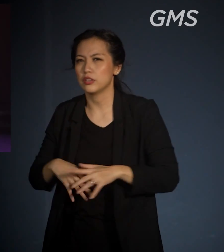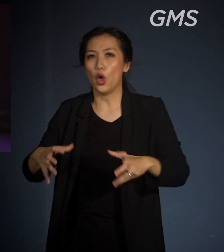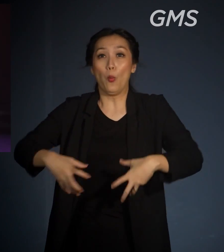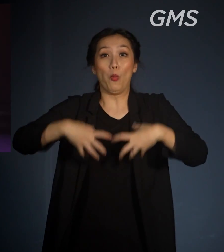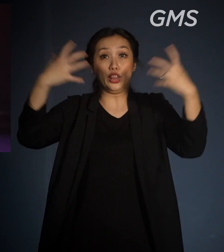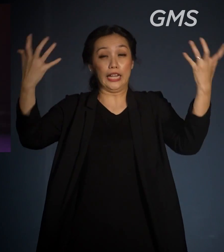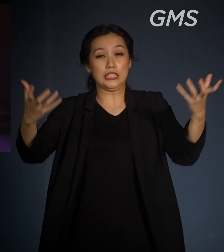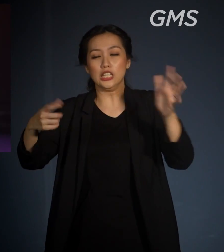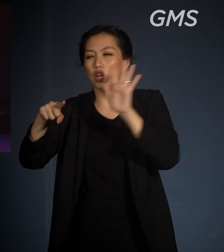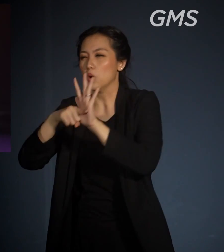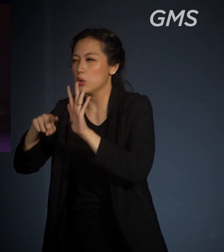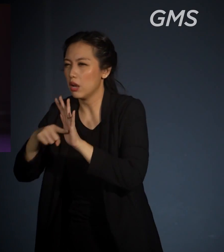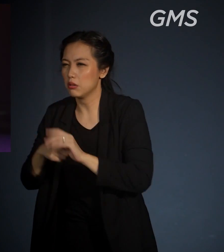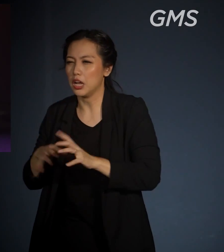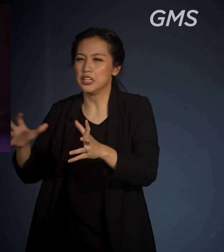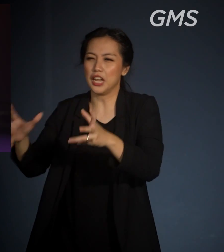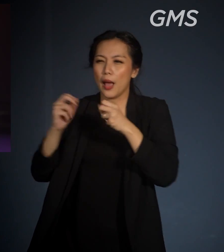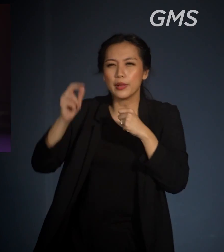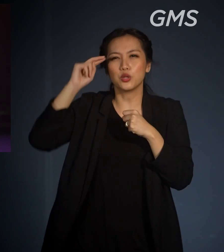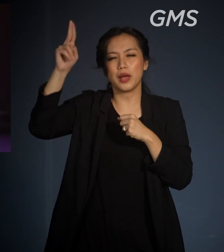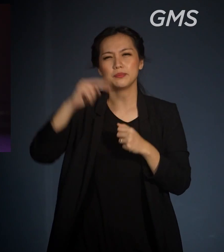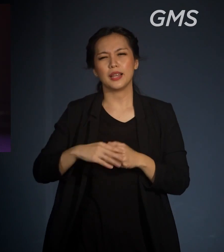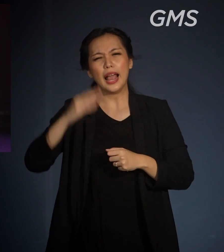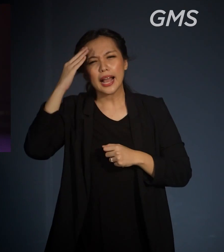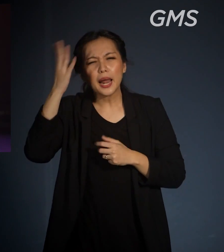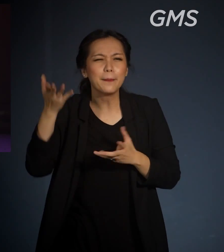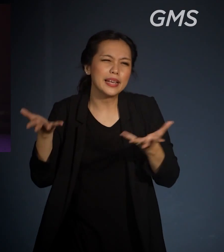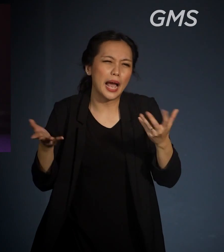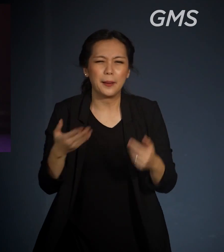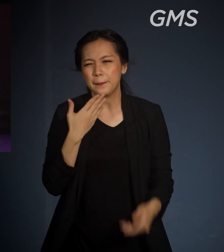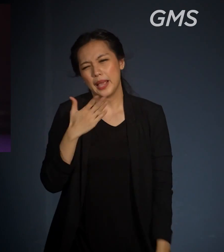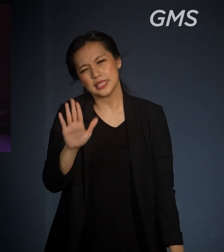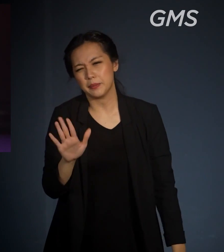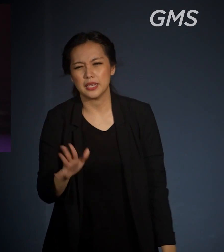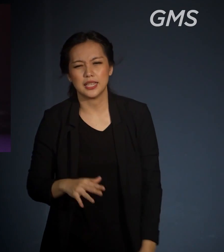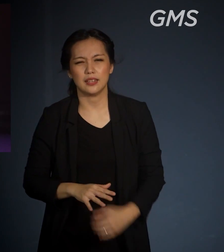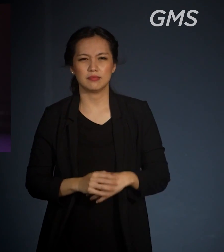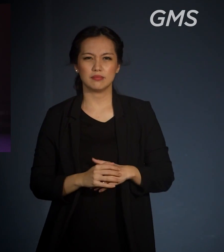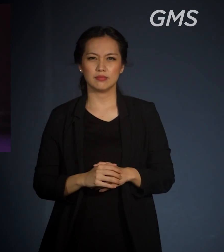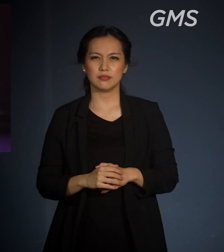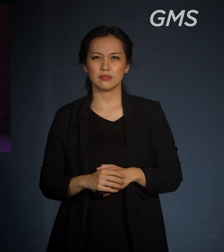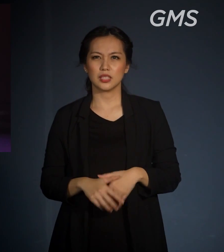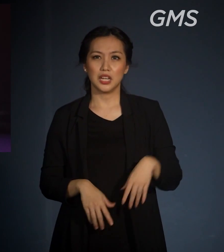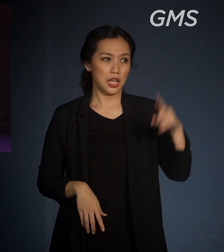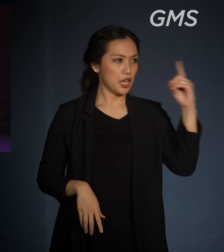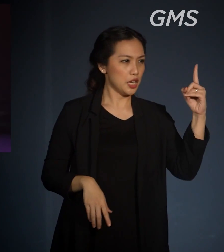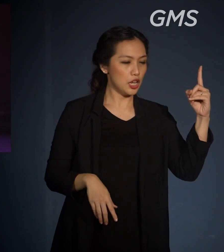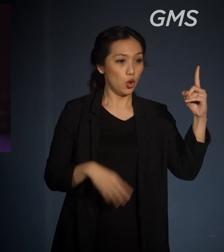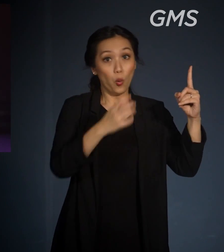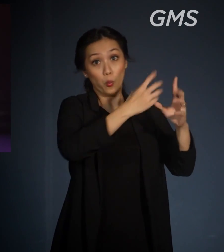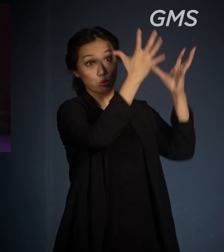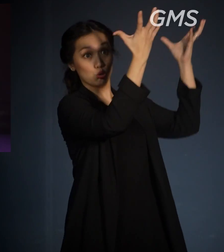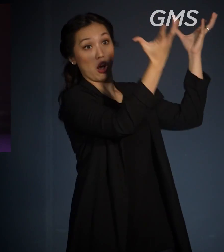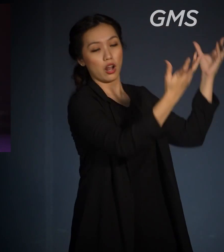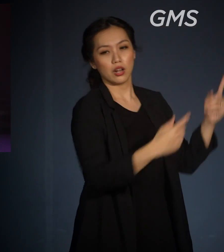Bukan ditambahkan, kok tambah diambil. Kok biasa-biasa aja ya. Sementara ada satu orang kok tambah diurapi.